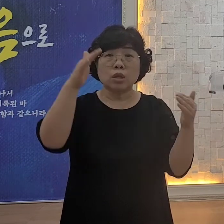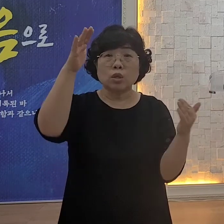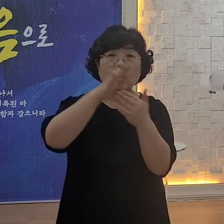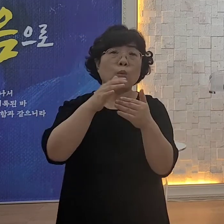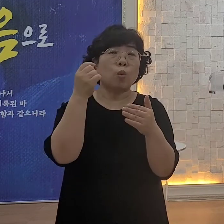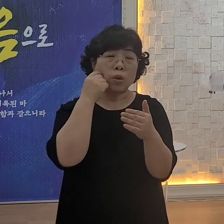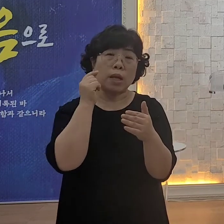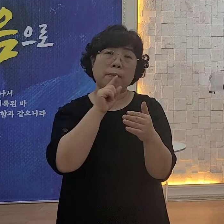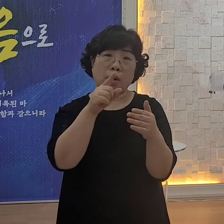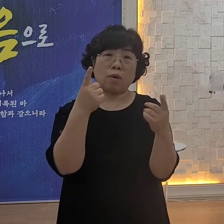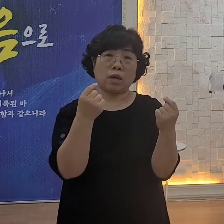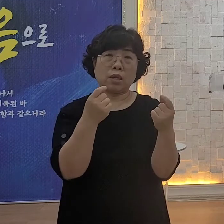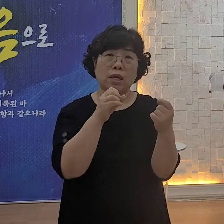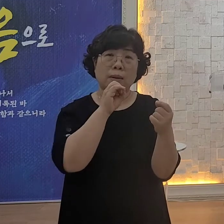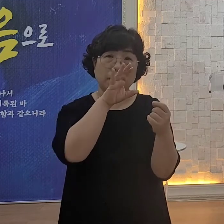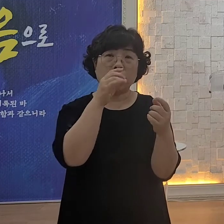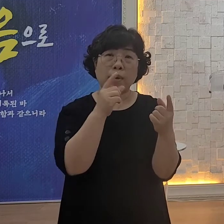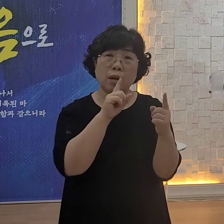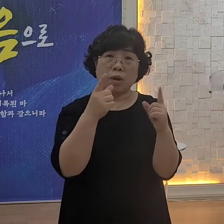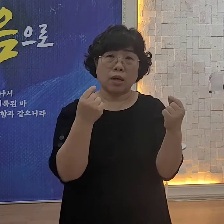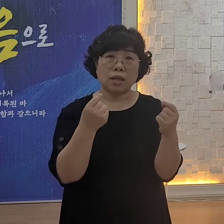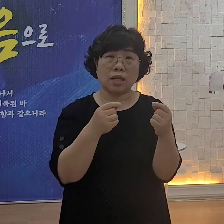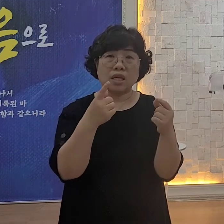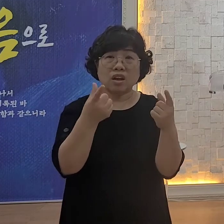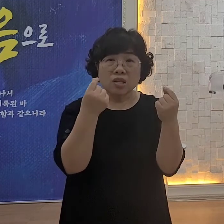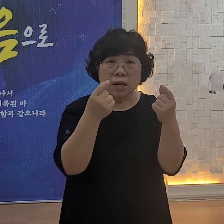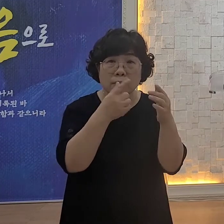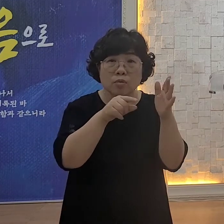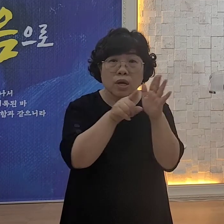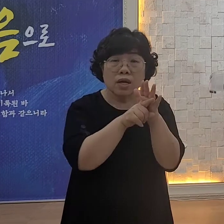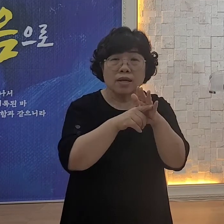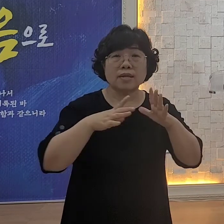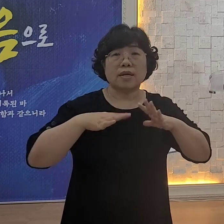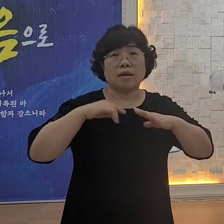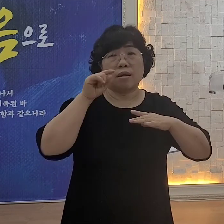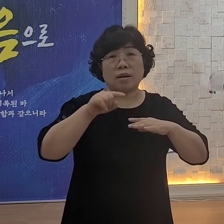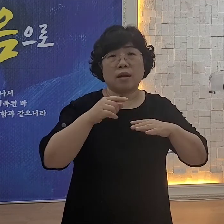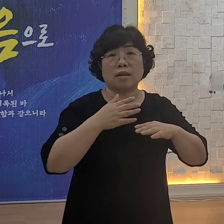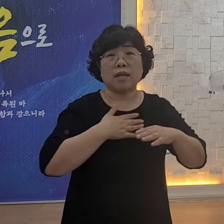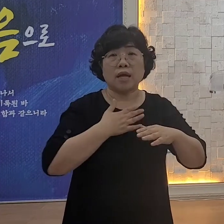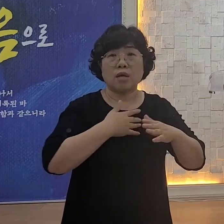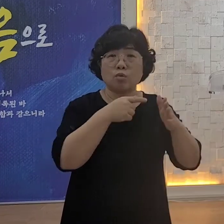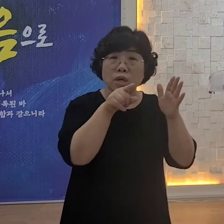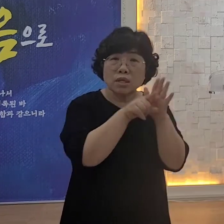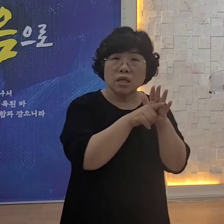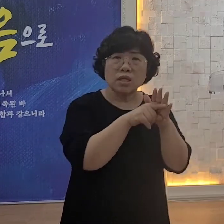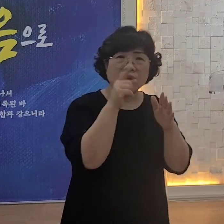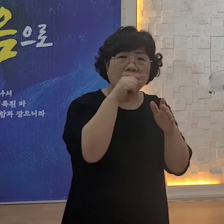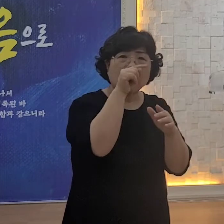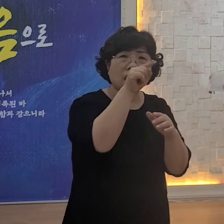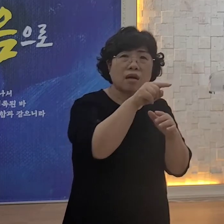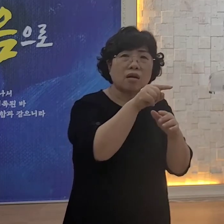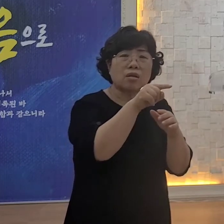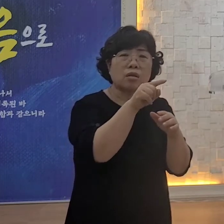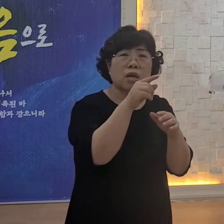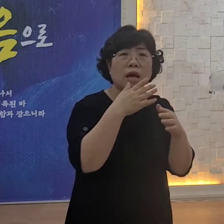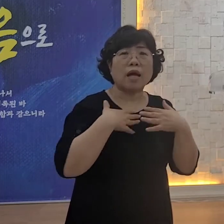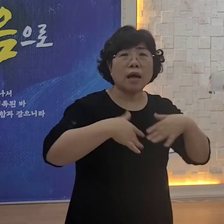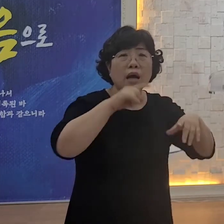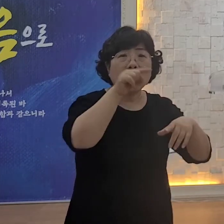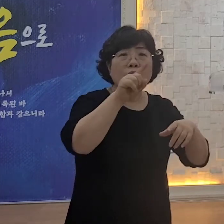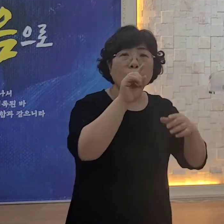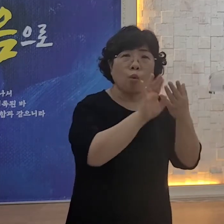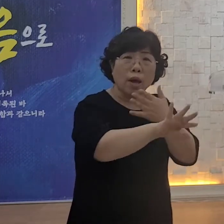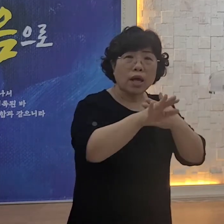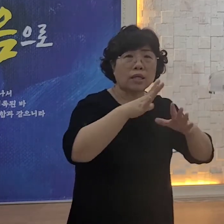이르지 못할 말이로다. 내가 이런 사람을 위하여 자랑하겠으나 나를 위하여는 약한 것들